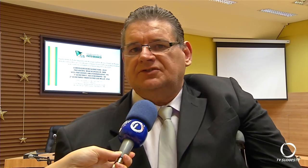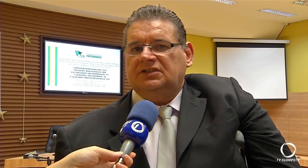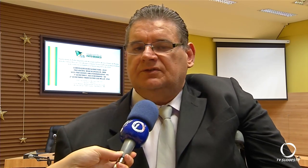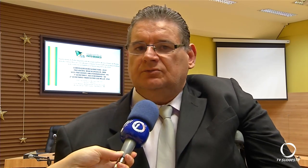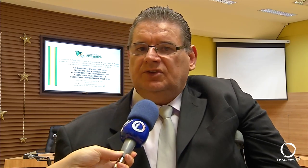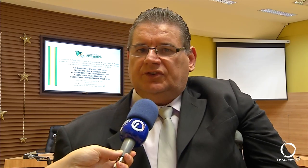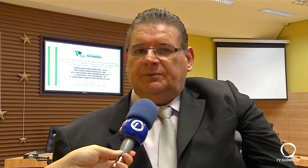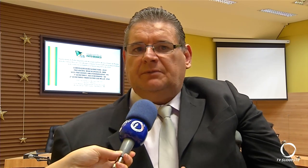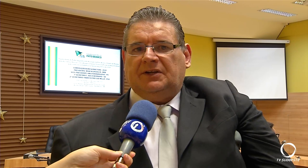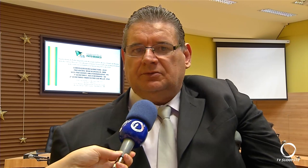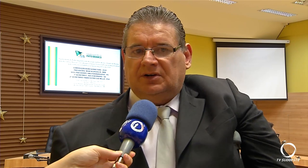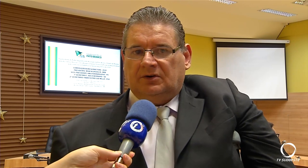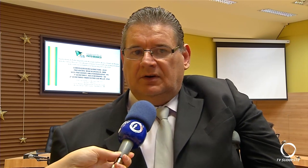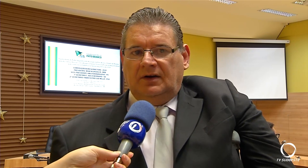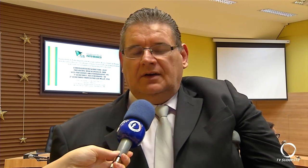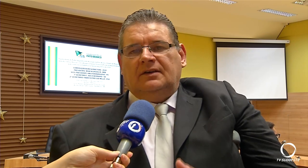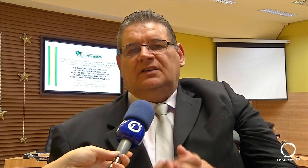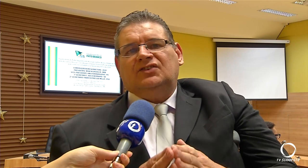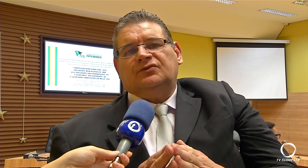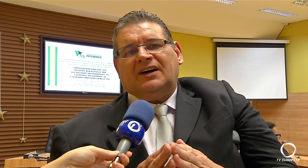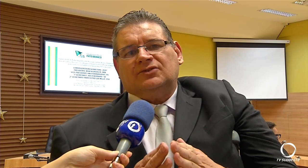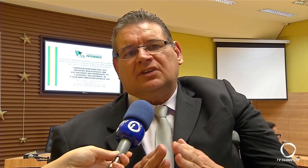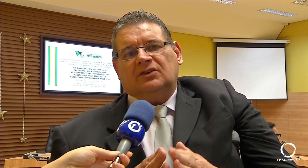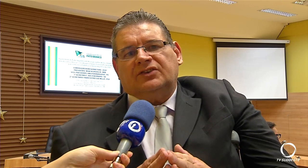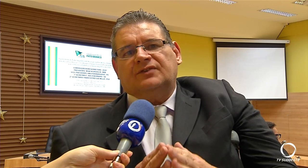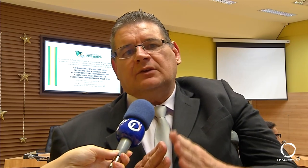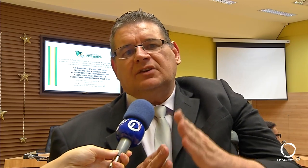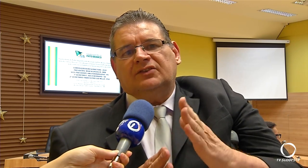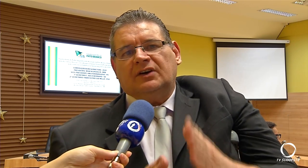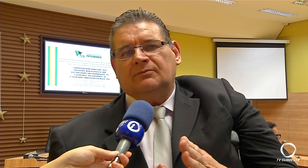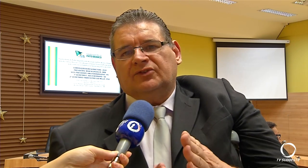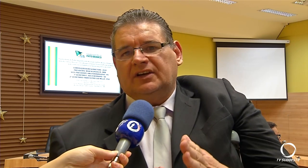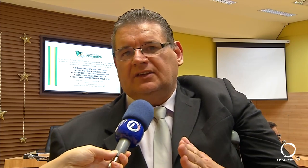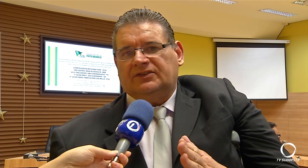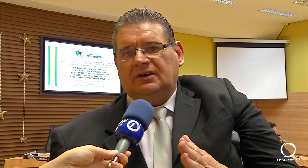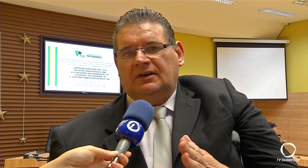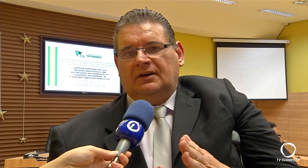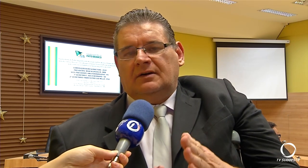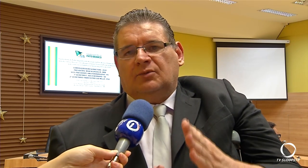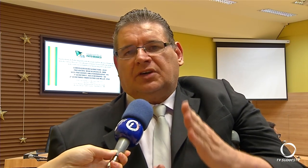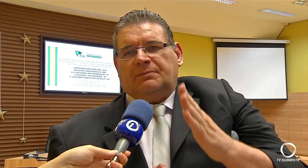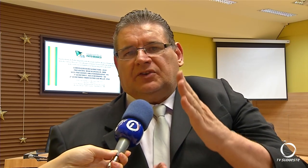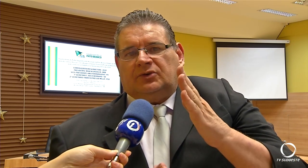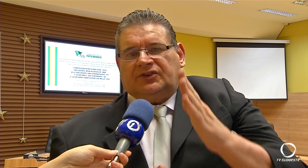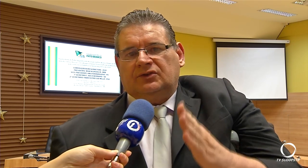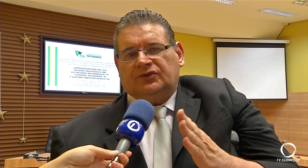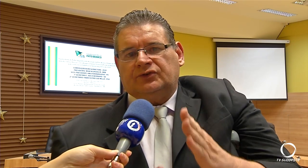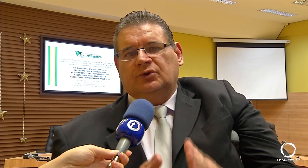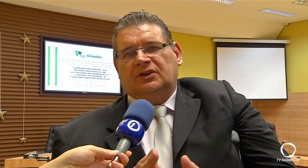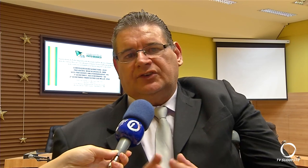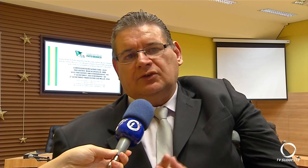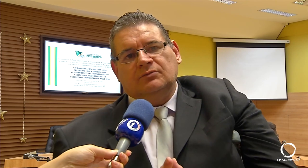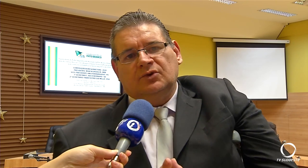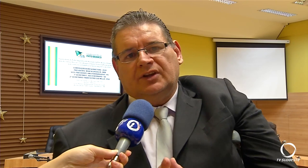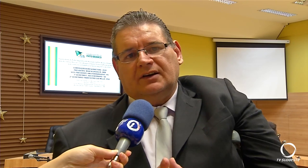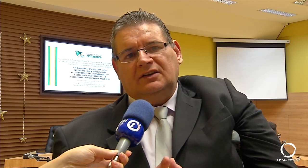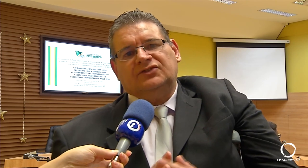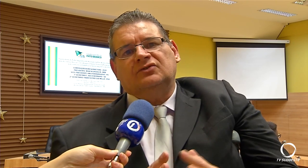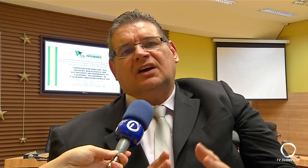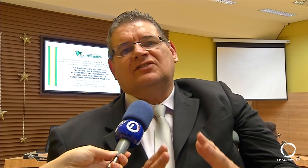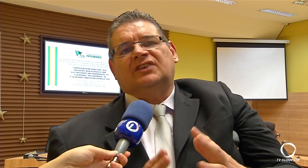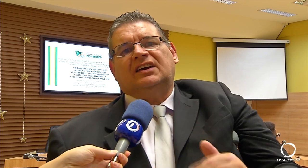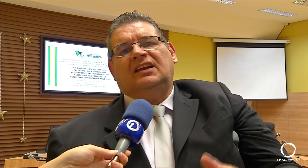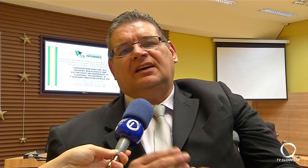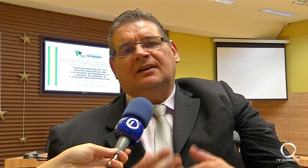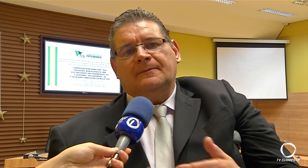do Legislativo do município de Pato Branco. Isso faz com que nós valorizamos eles. Porque a pessoa sendo surda, sendo muda,